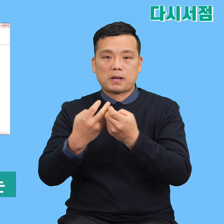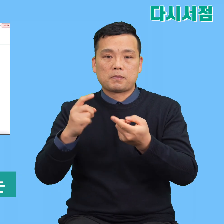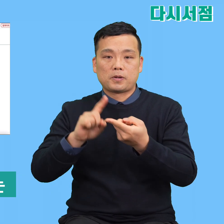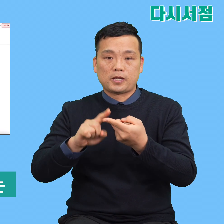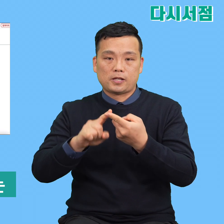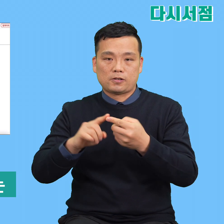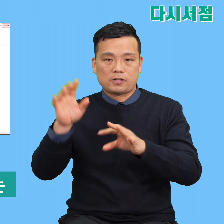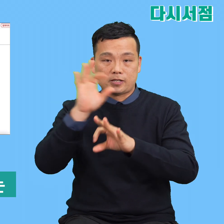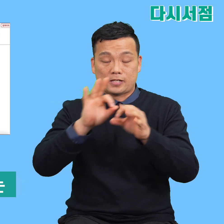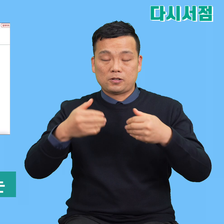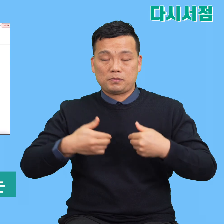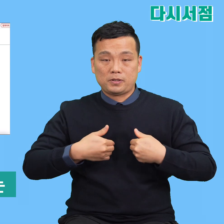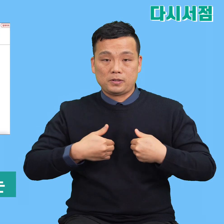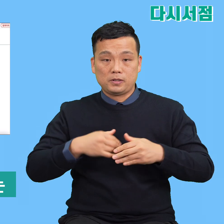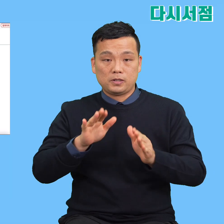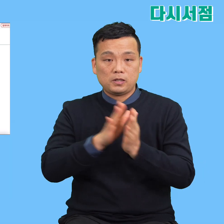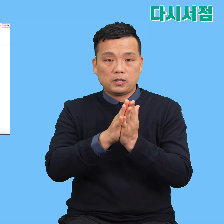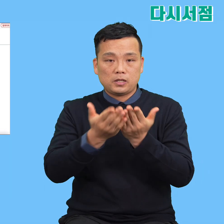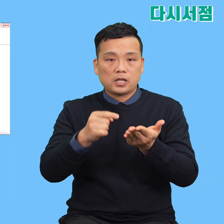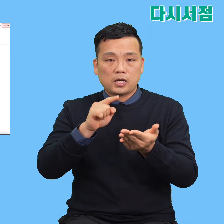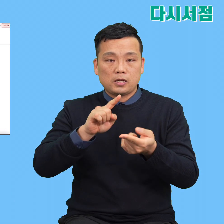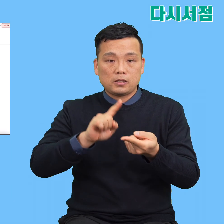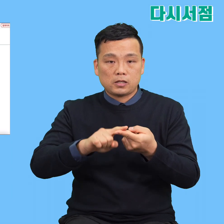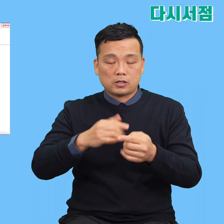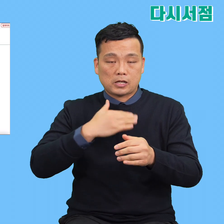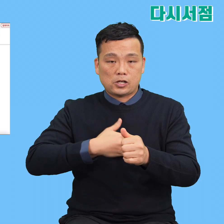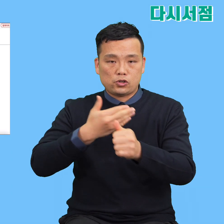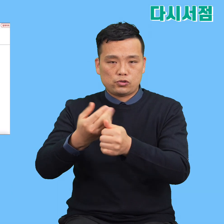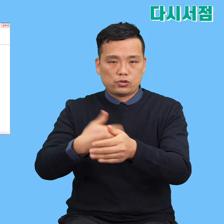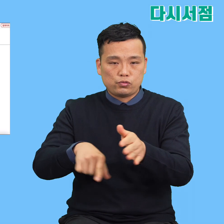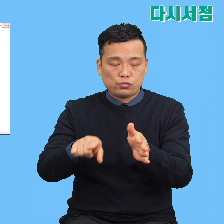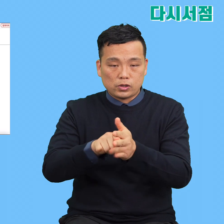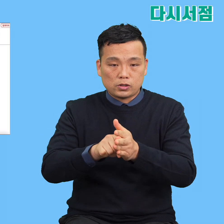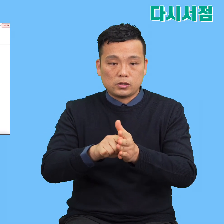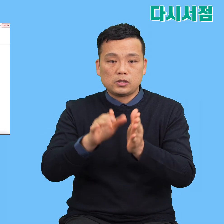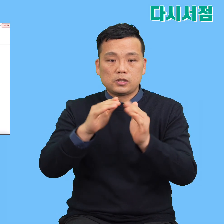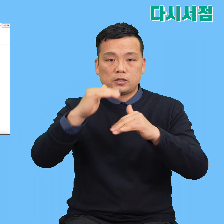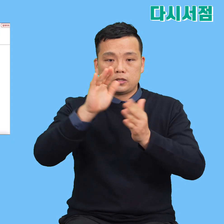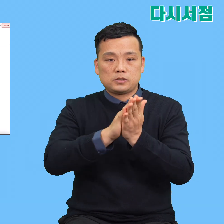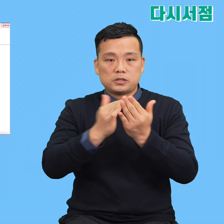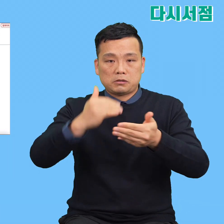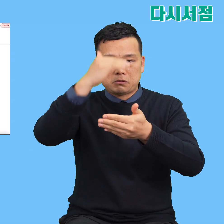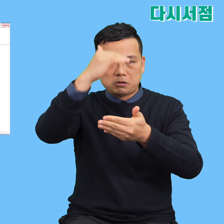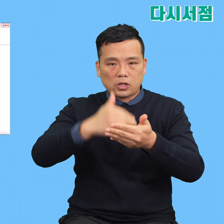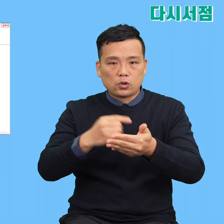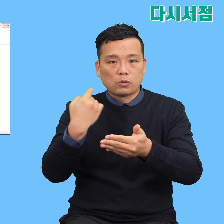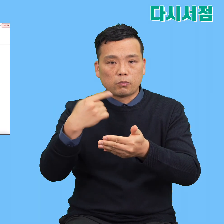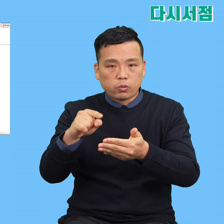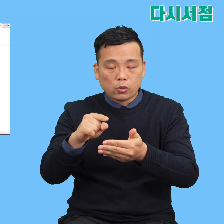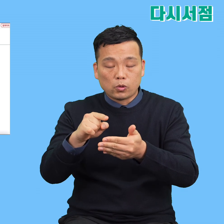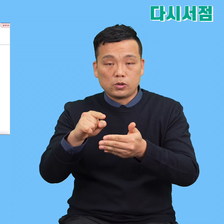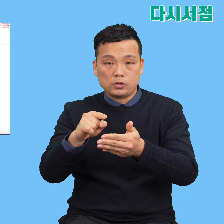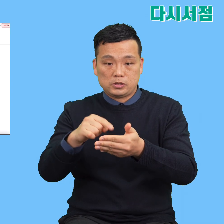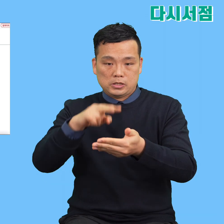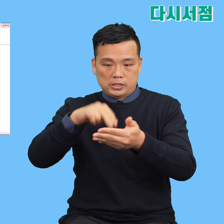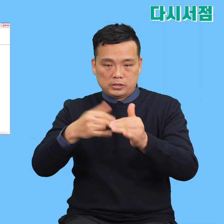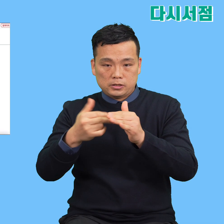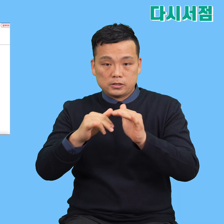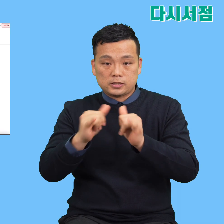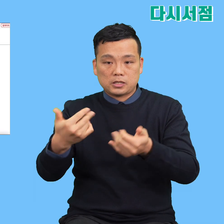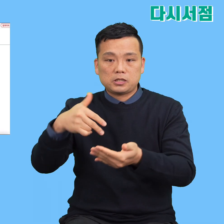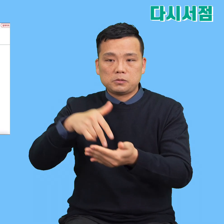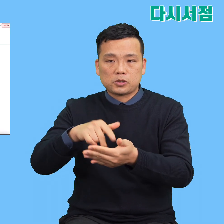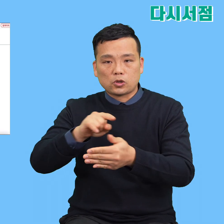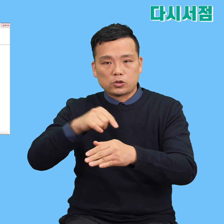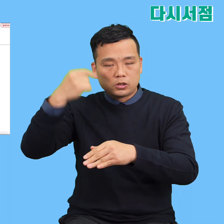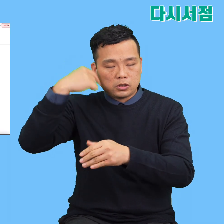책을 잘 보여주기 위해서는 내 책이 어떤 자료로 채워졌는지, 읽는 사람으로 하여금 어떤